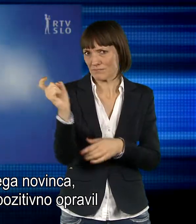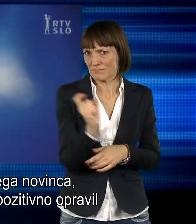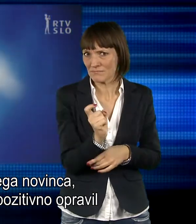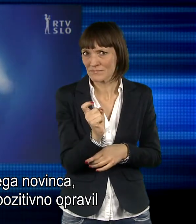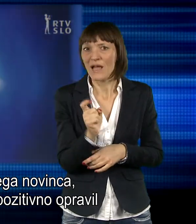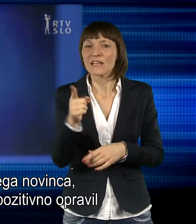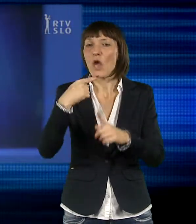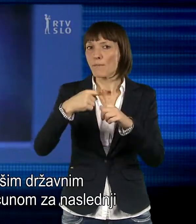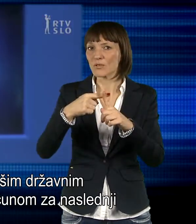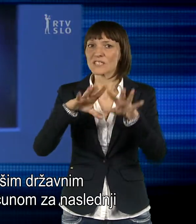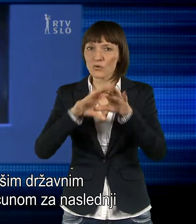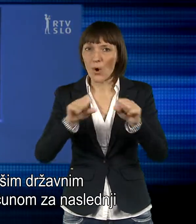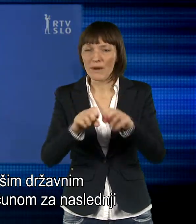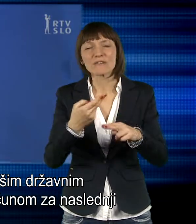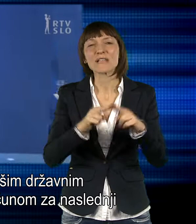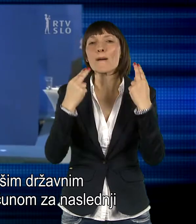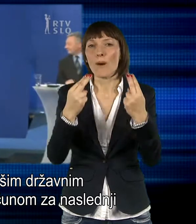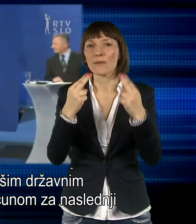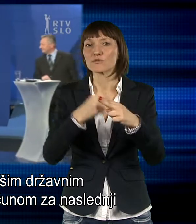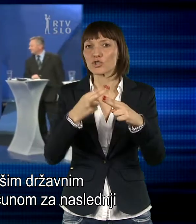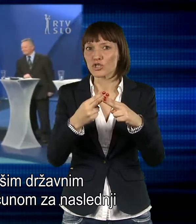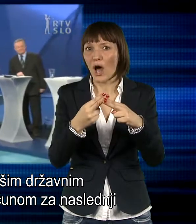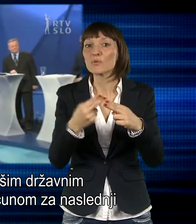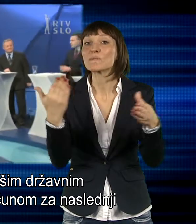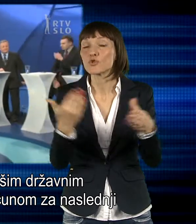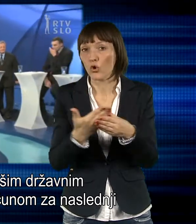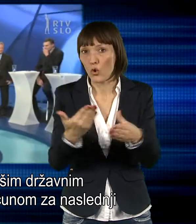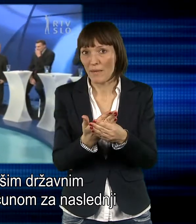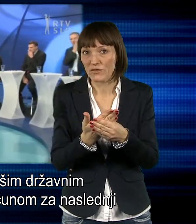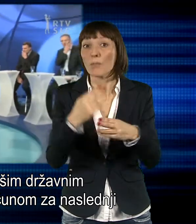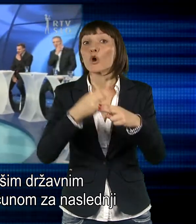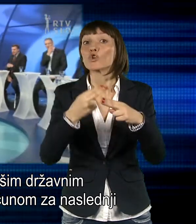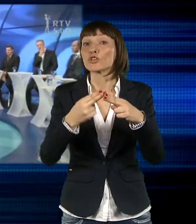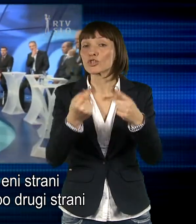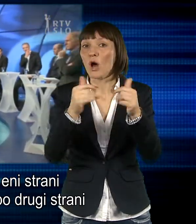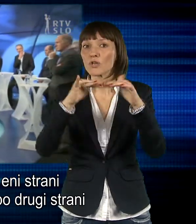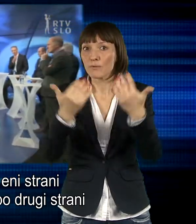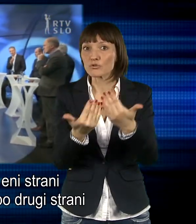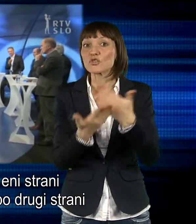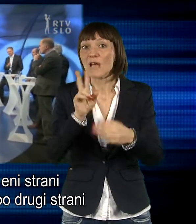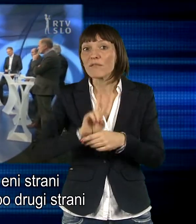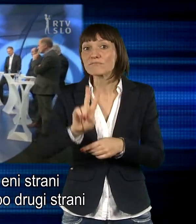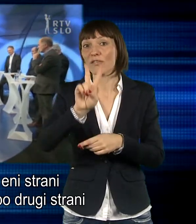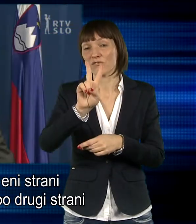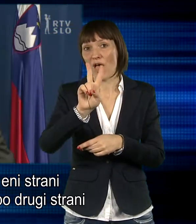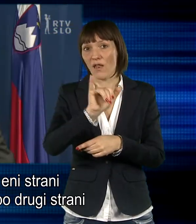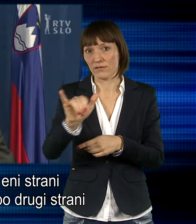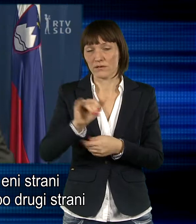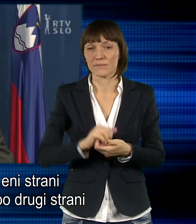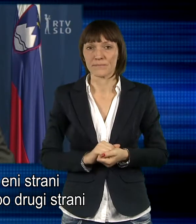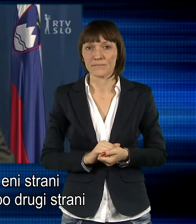njegovem pozitivno opravil z najpomembnejšim državnim dokumentom, proračunom za naslednji 2 leti.